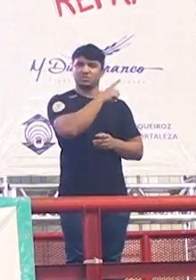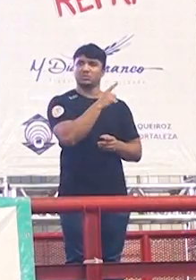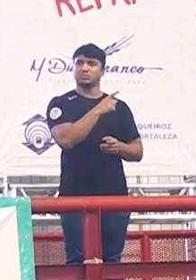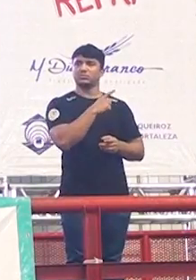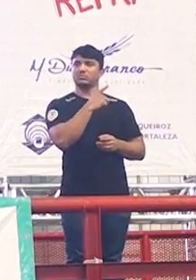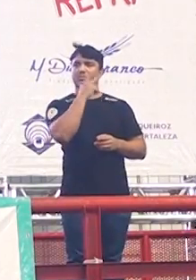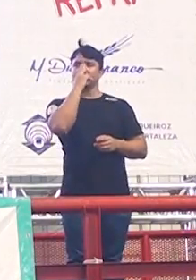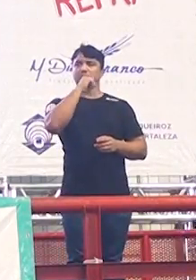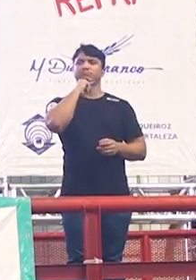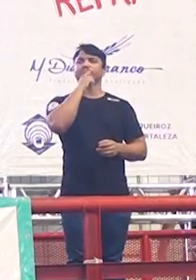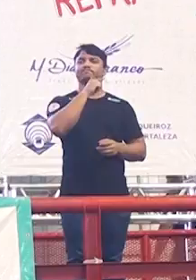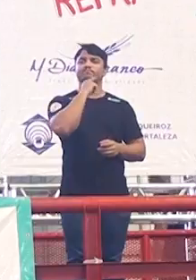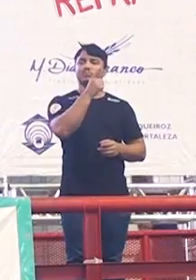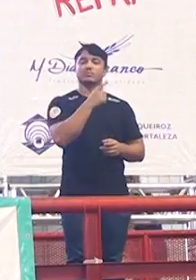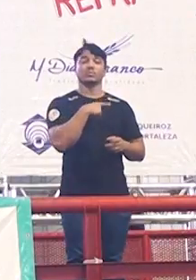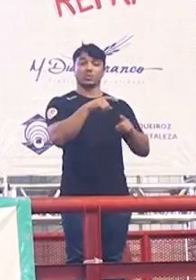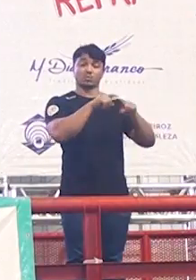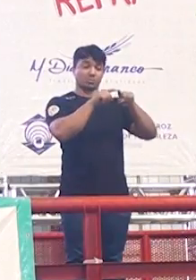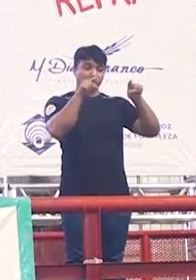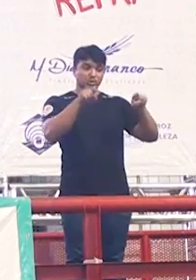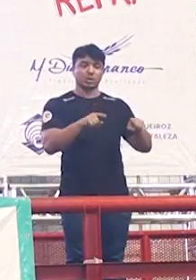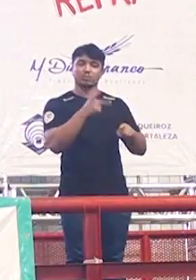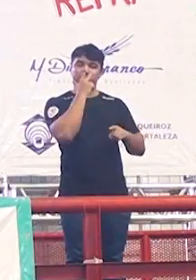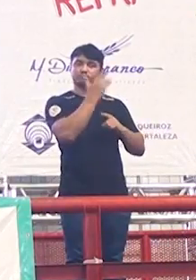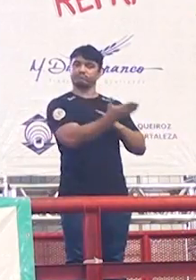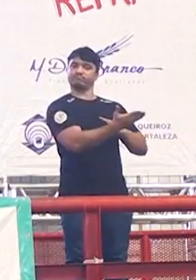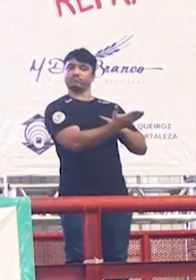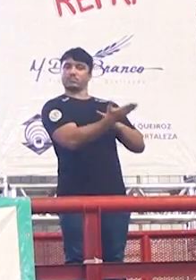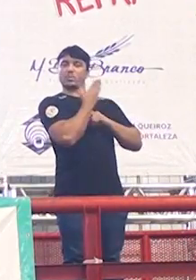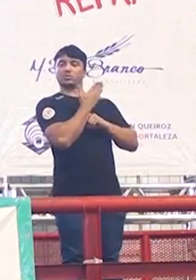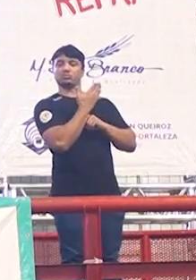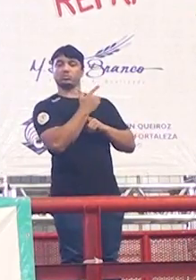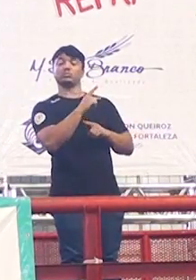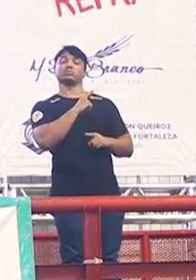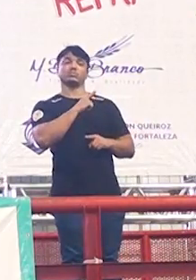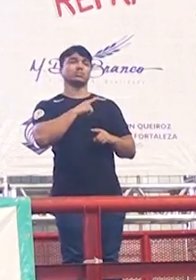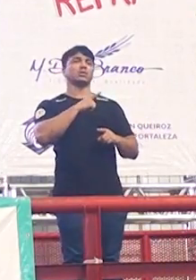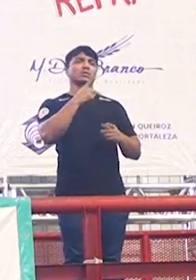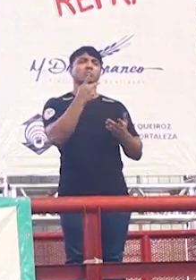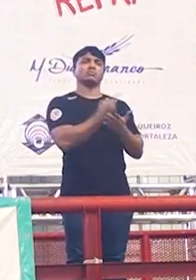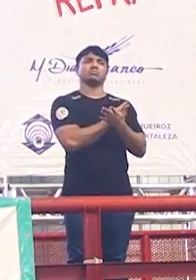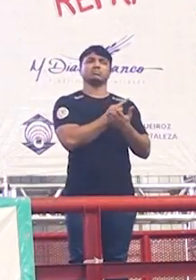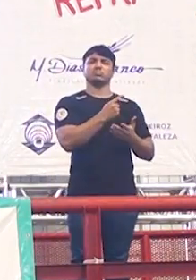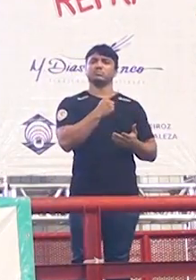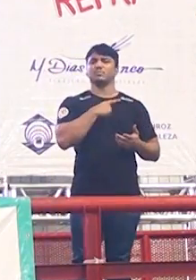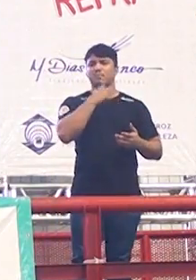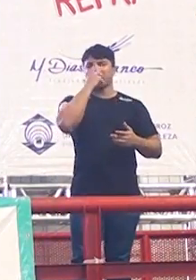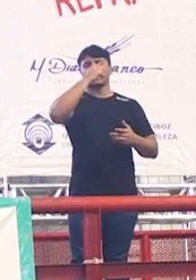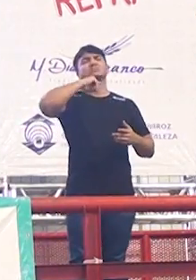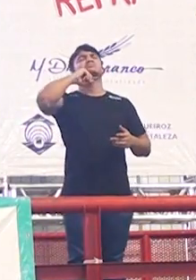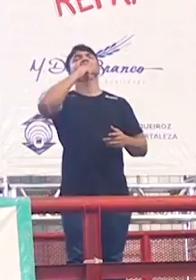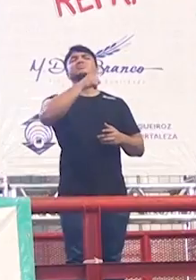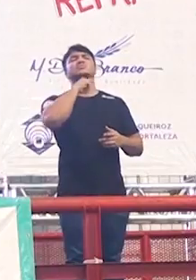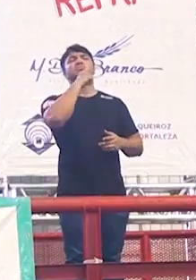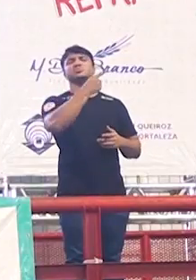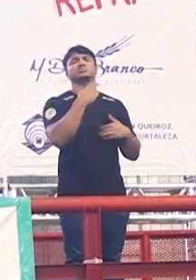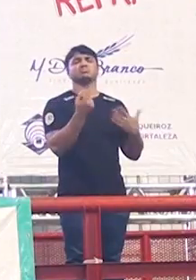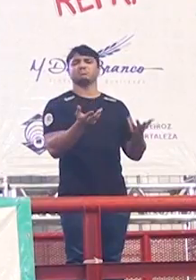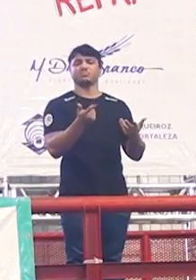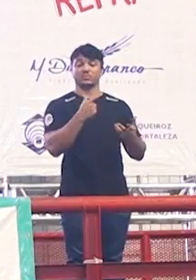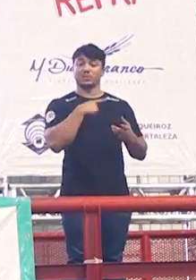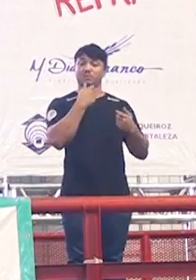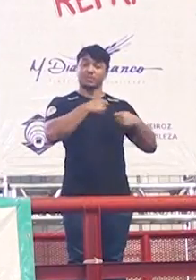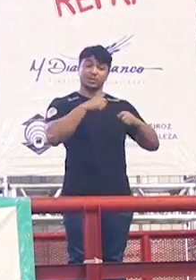vestibular, e aí esse projeto deu esse ânimo, essa força. Muitas vezes você nem sabe que é capaz daquilo, basta